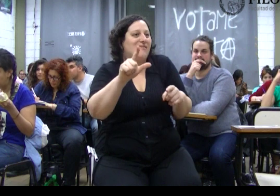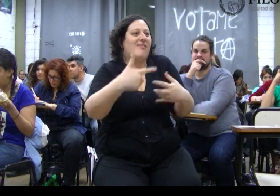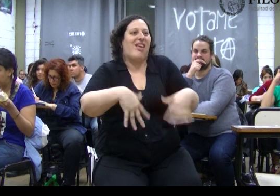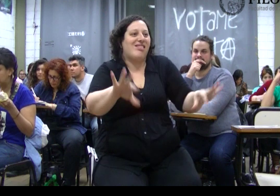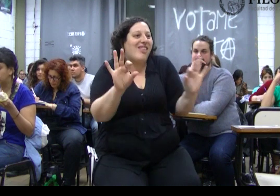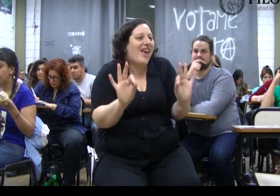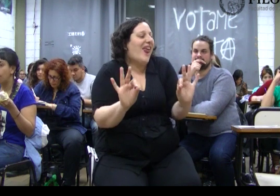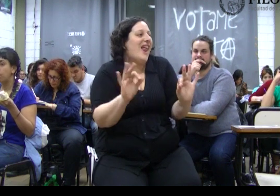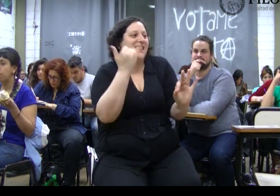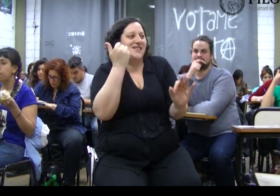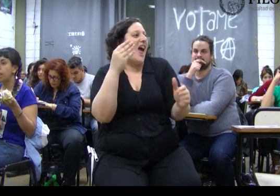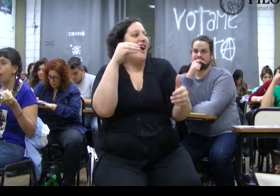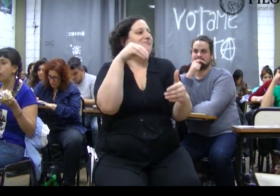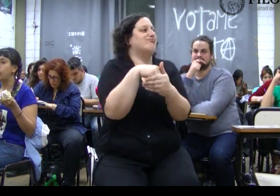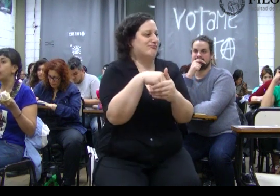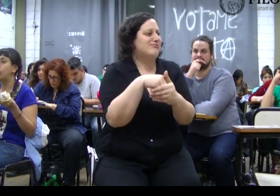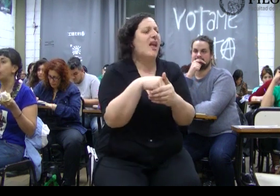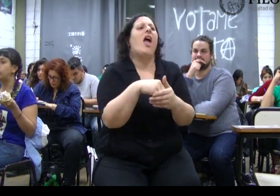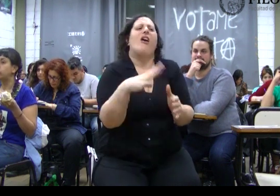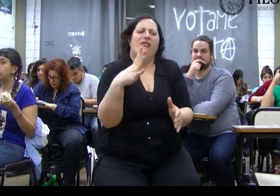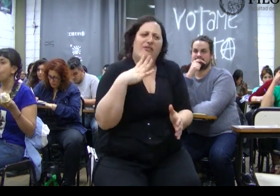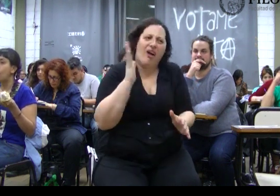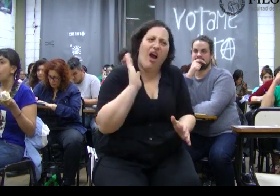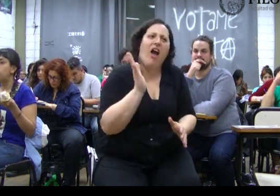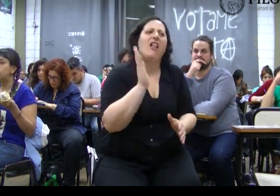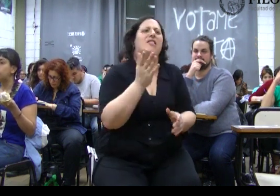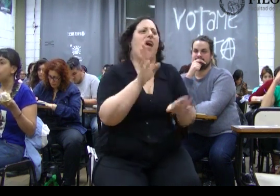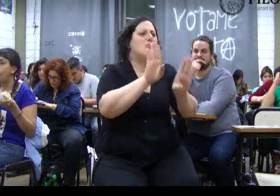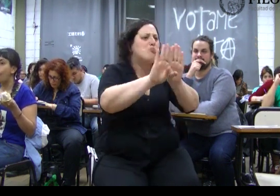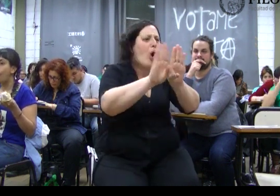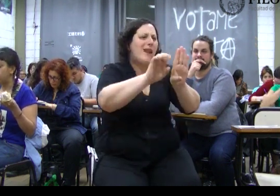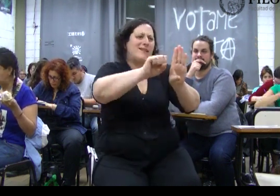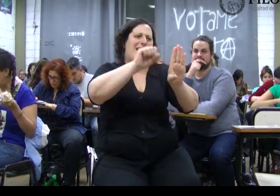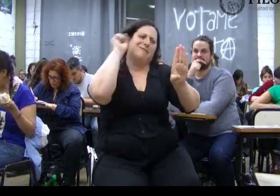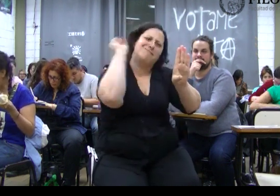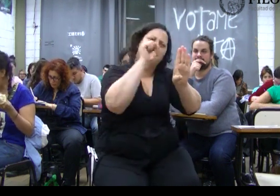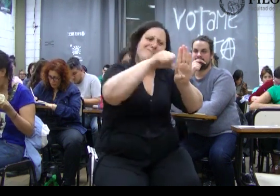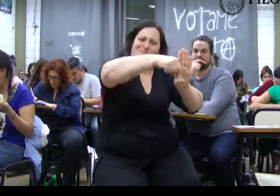seguir derribando puertas, que tenemos que continuar